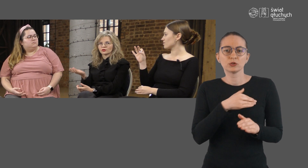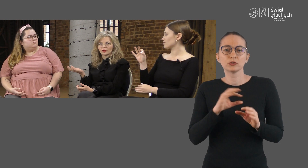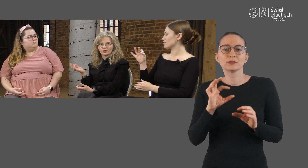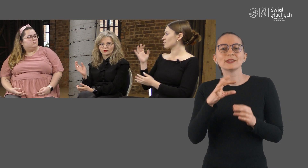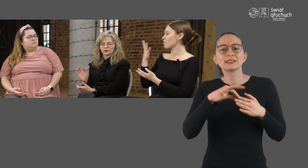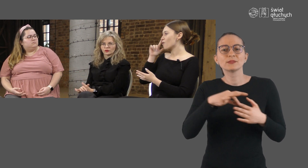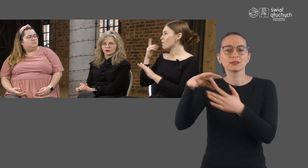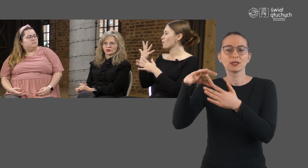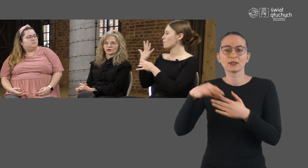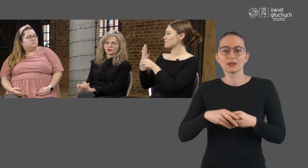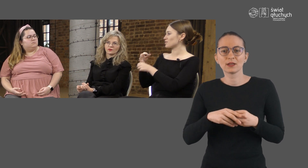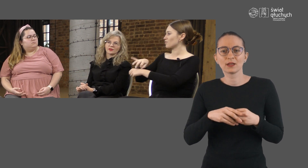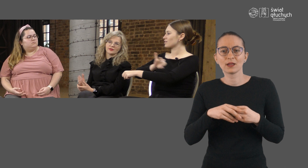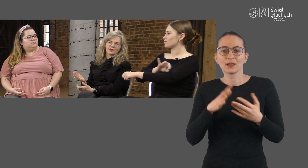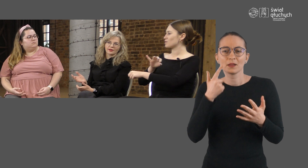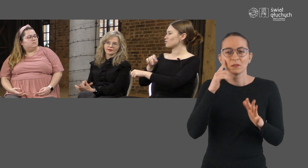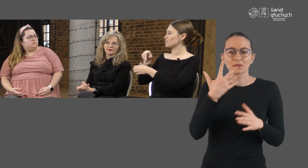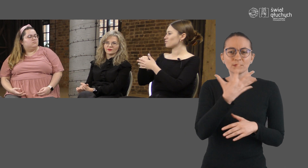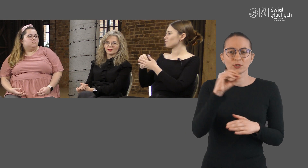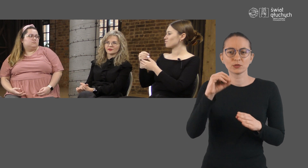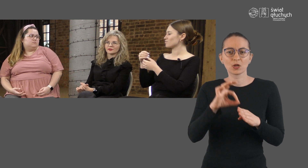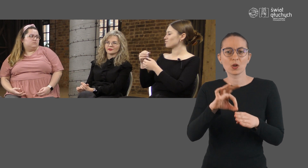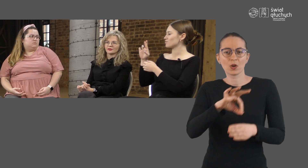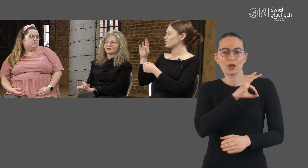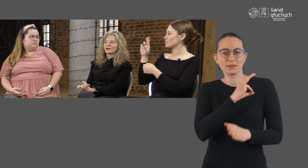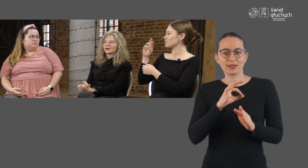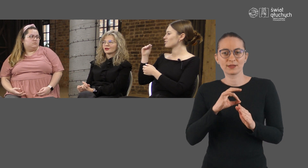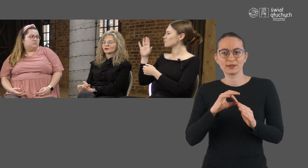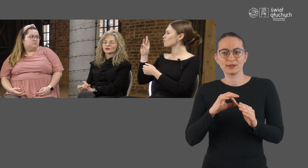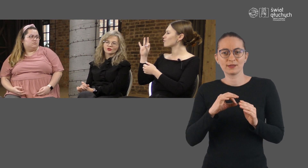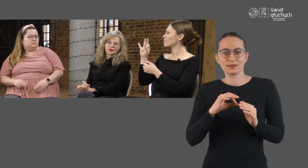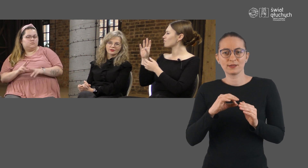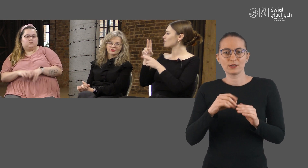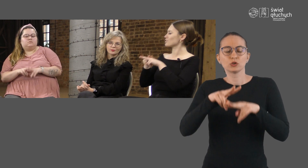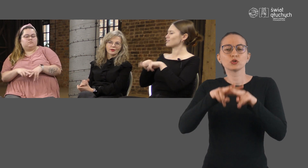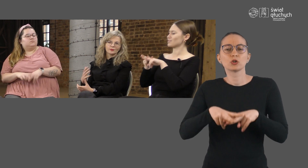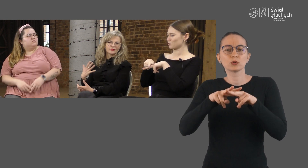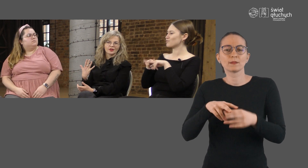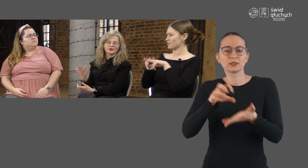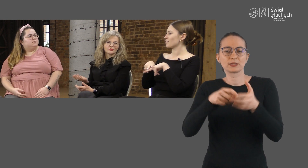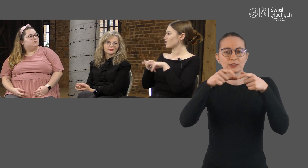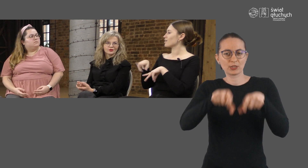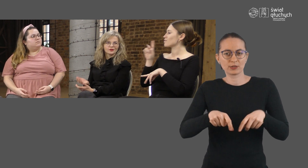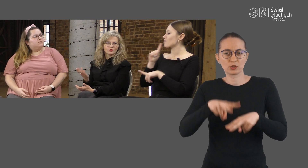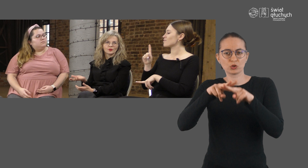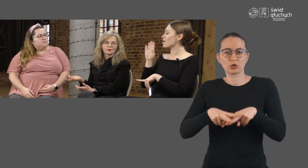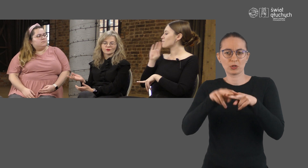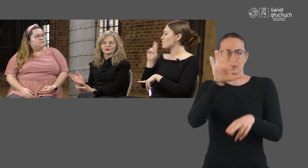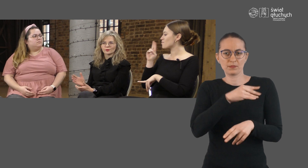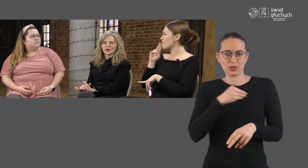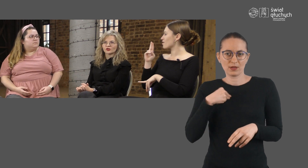chyba z 50 km od Rzeszowa, z internatem, więc książę mama powiedziała, że no